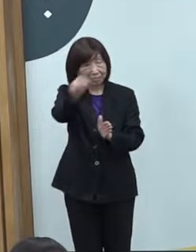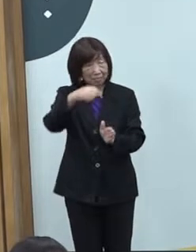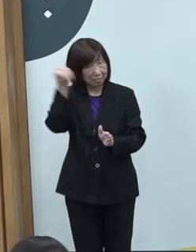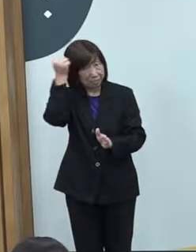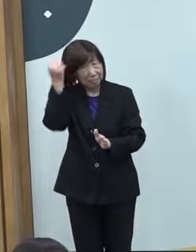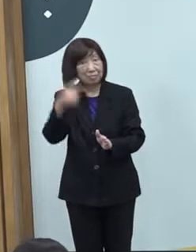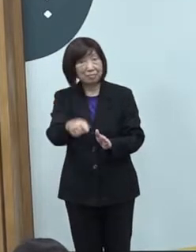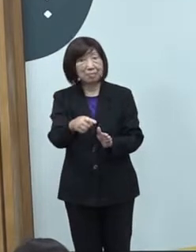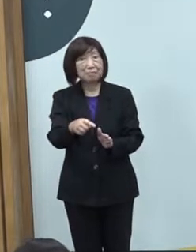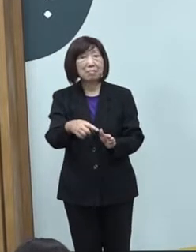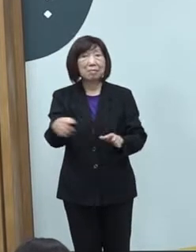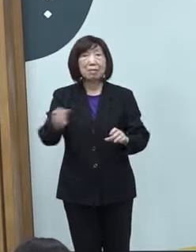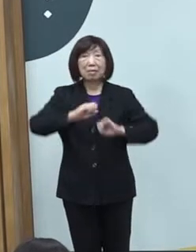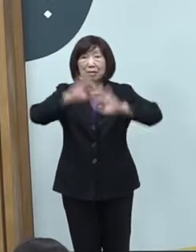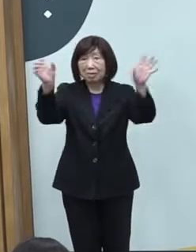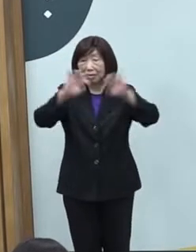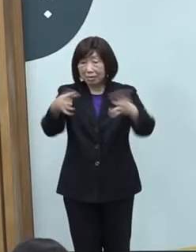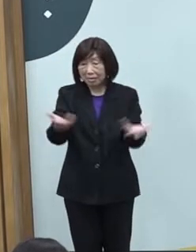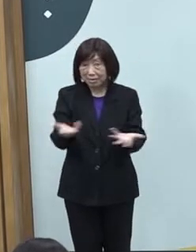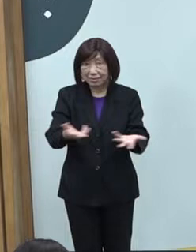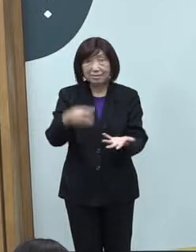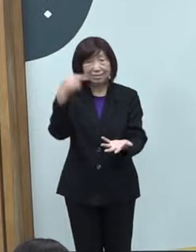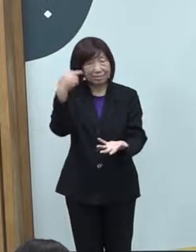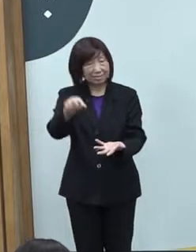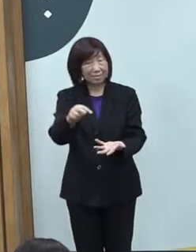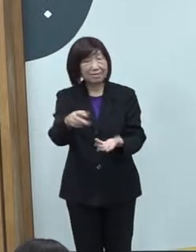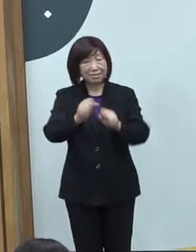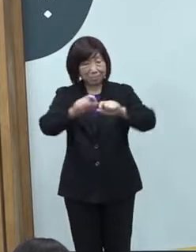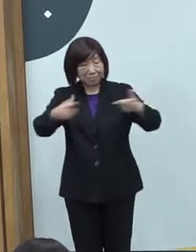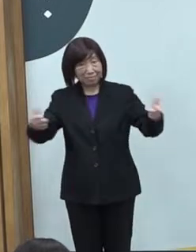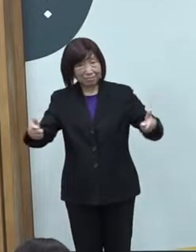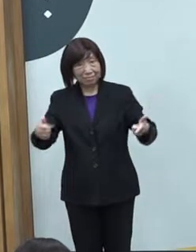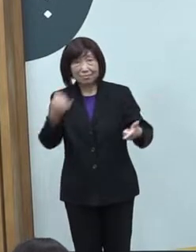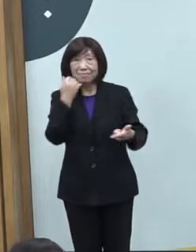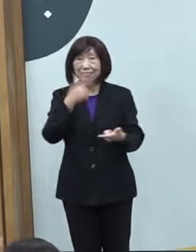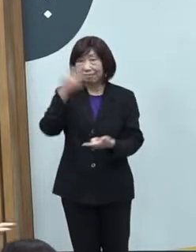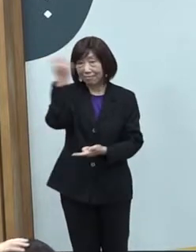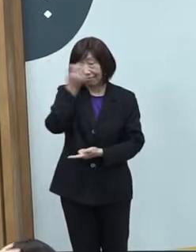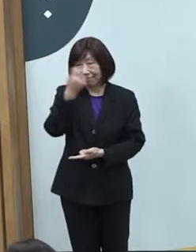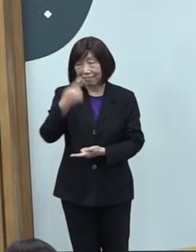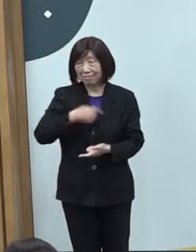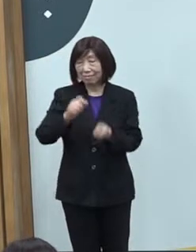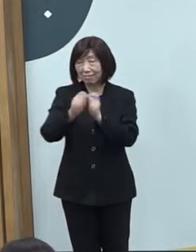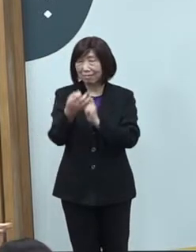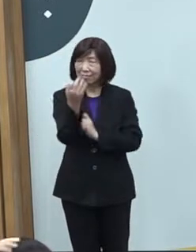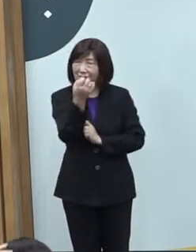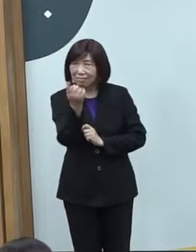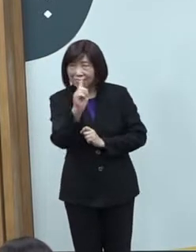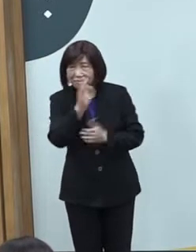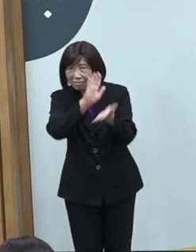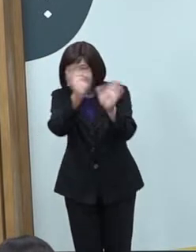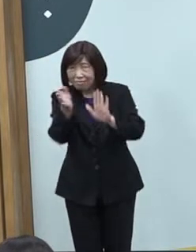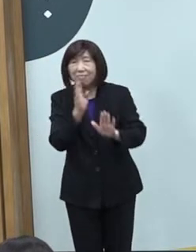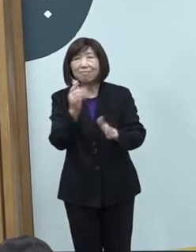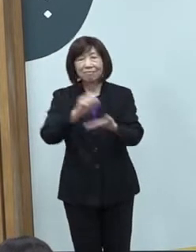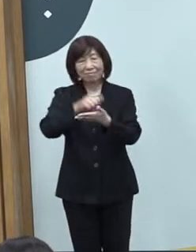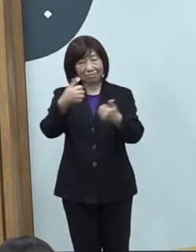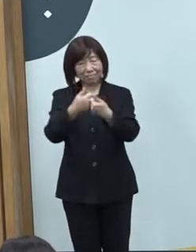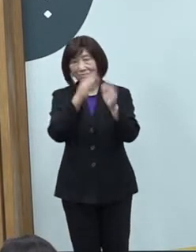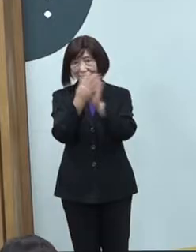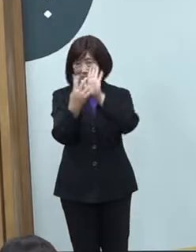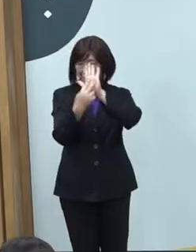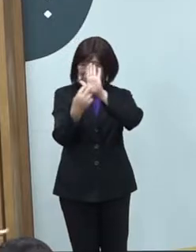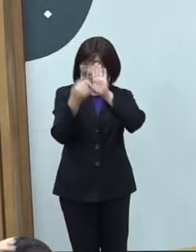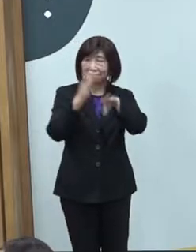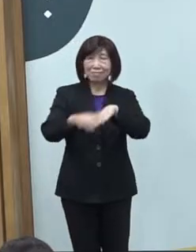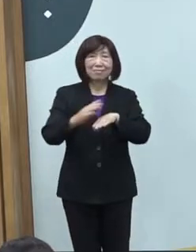借由相关的开征的资讯以及多元查税缴税的管道，清楚的能够在记者会当中一次的做